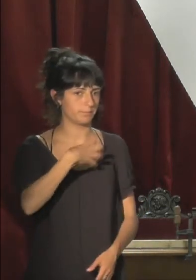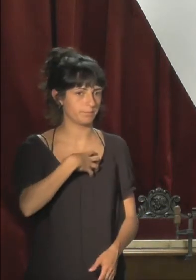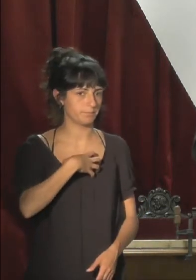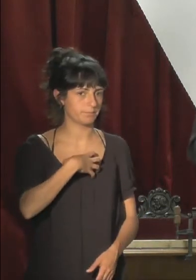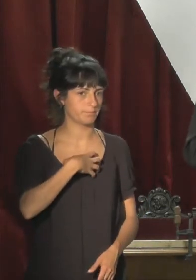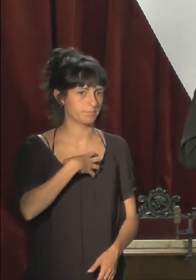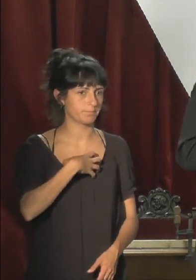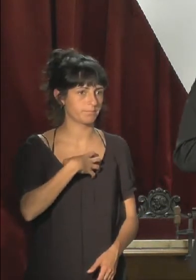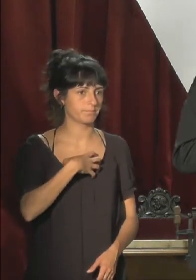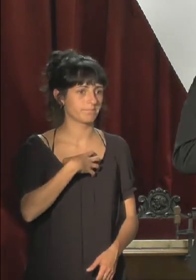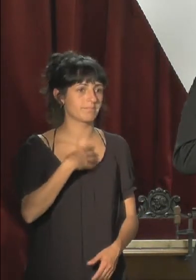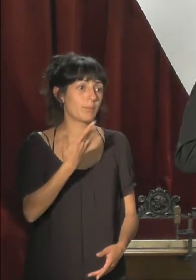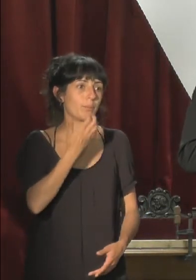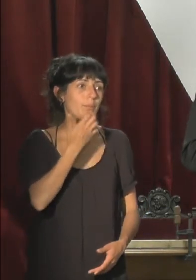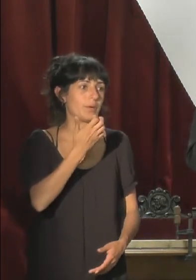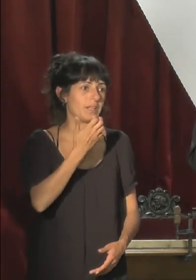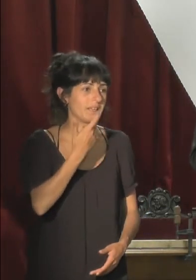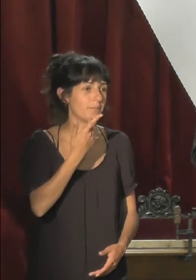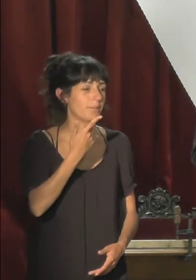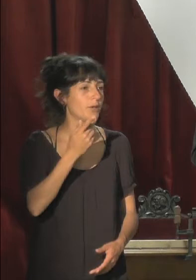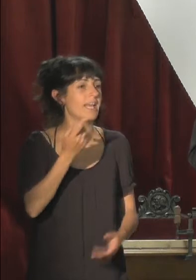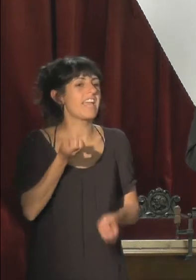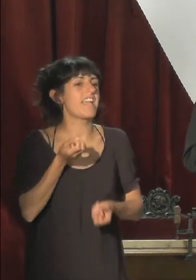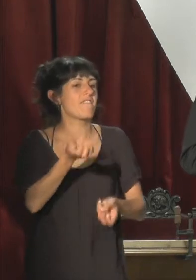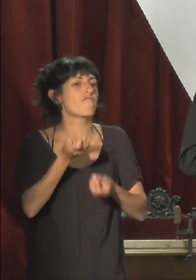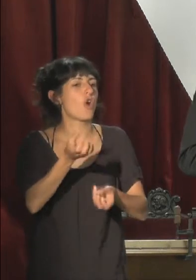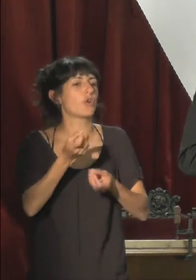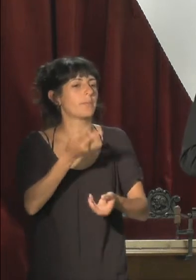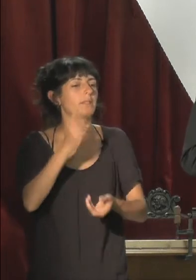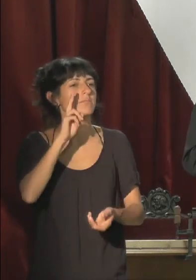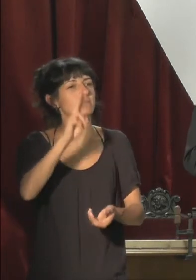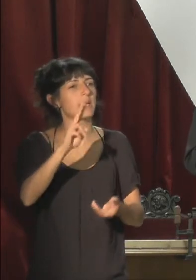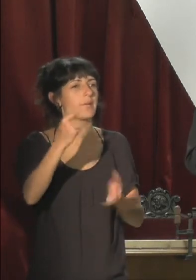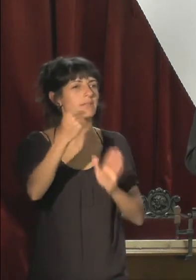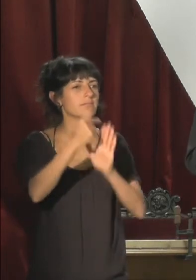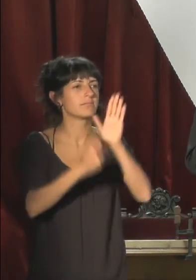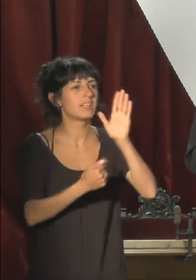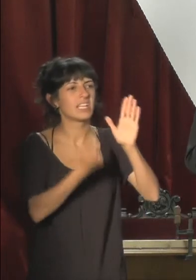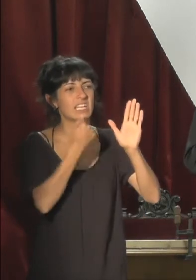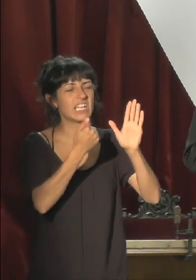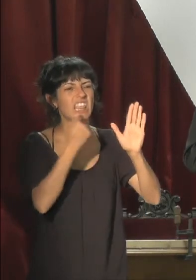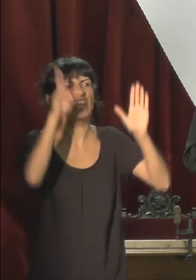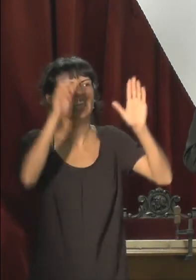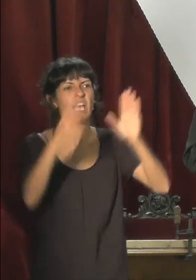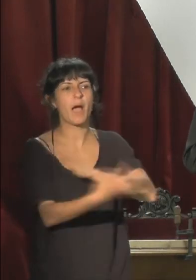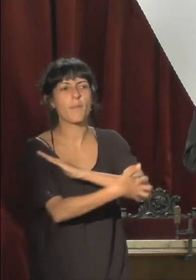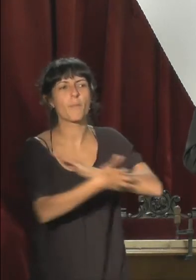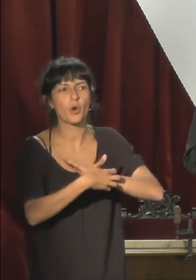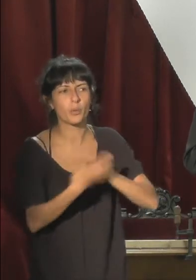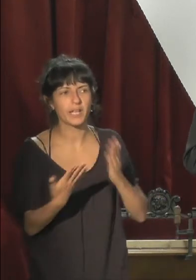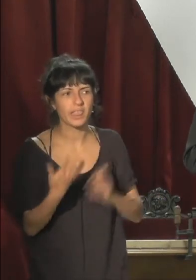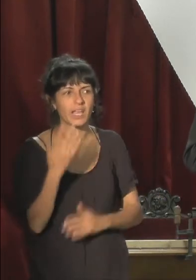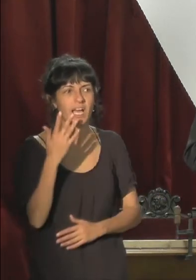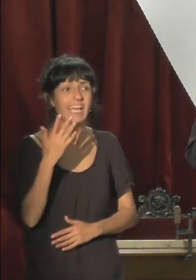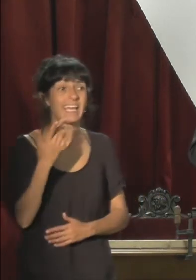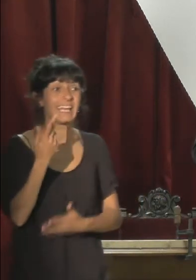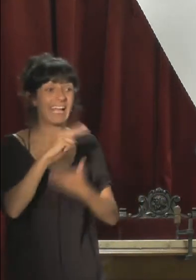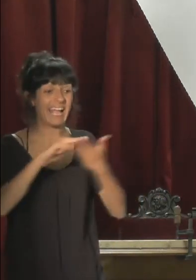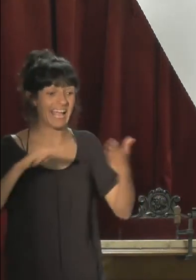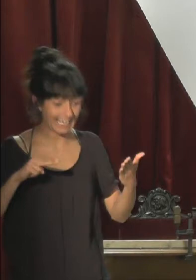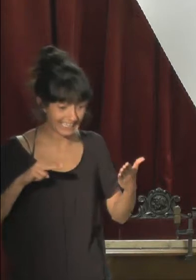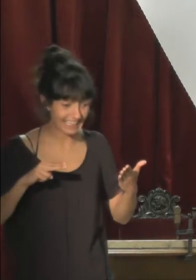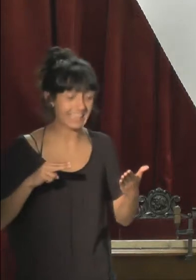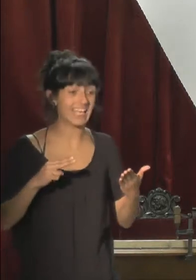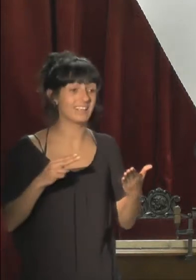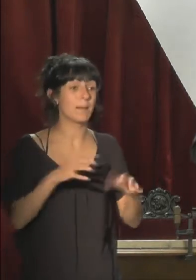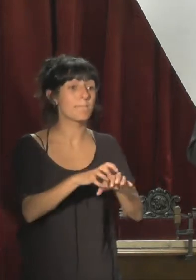E ven aí os informes de Cáritas e da Rede Europea contra a Pobreza. Máis de 90.000 persoas en Galiza sofren hoxe